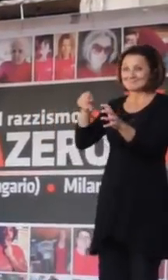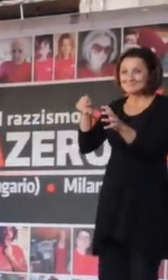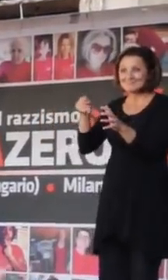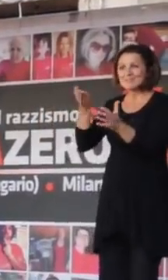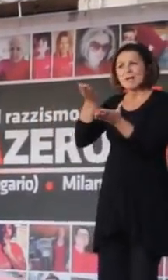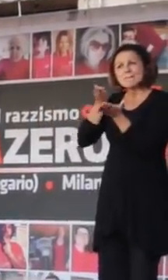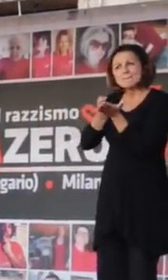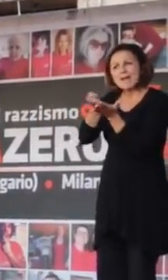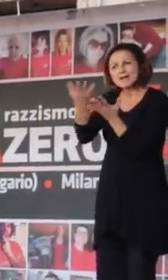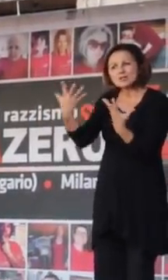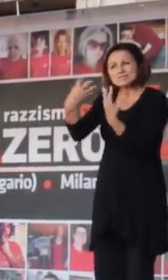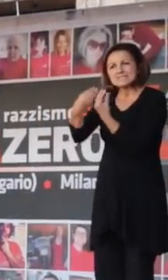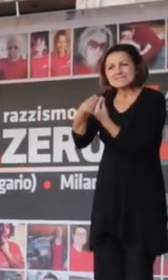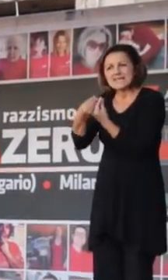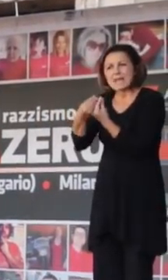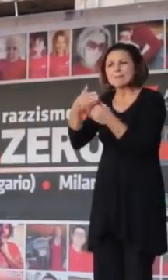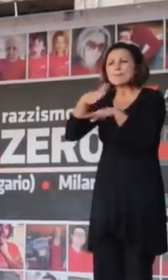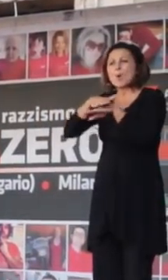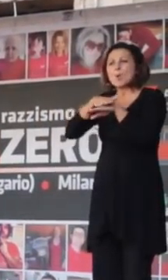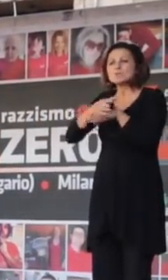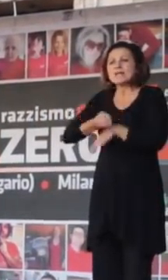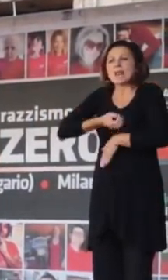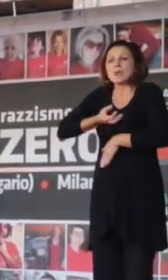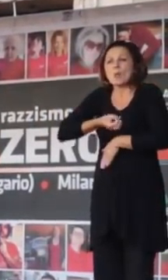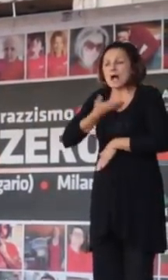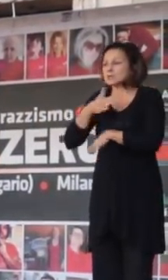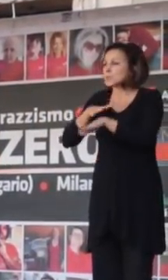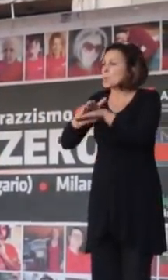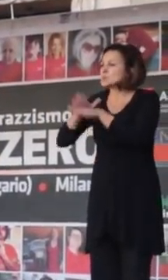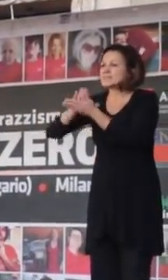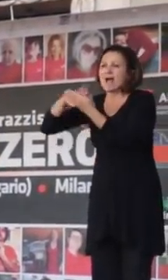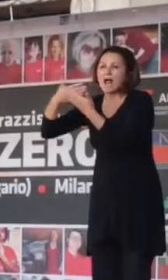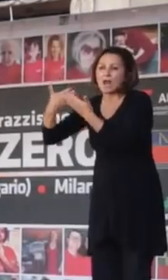percorso insieme di linguaggi, di valori,